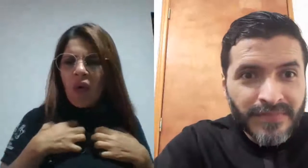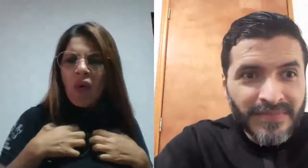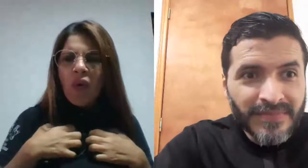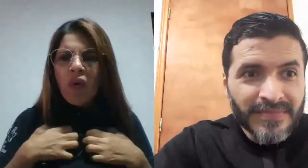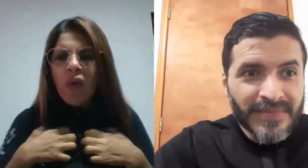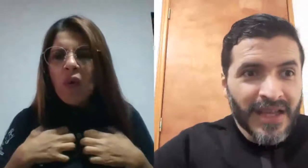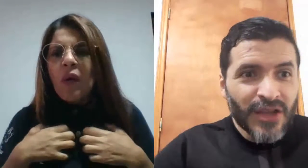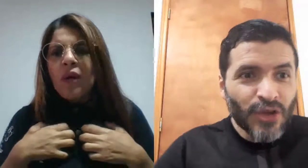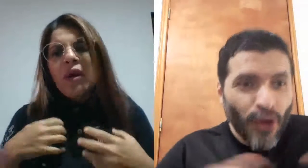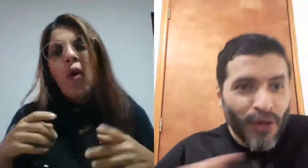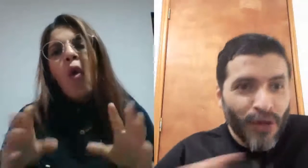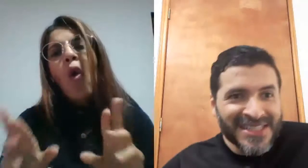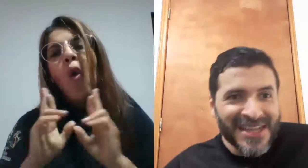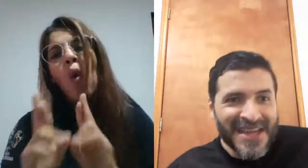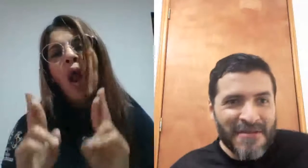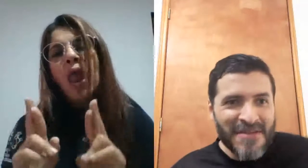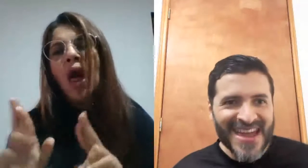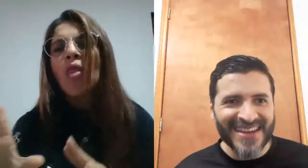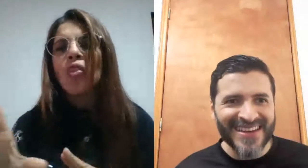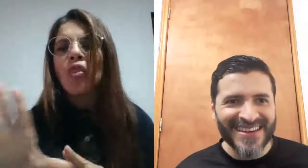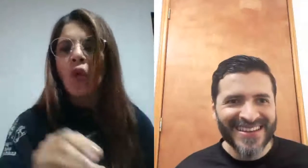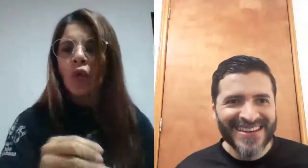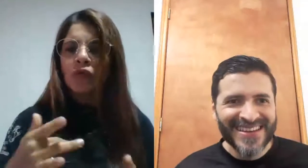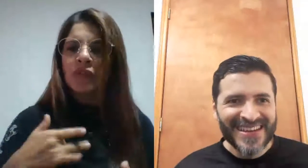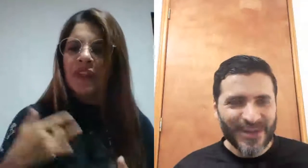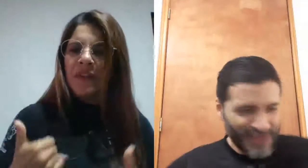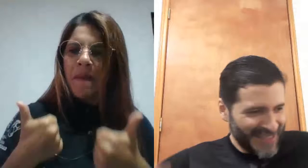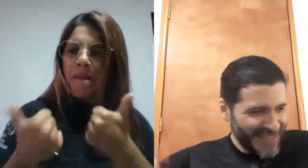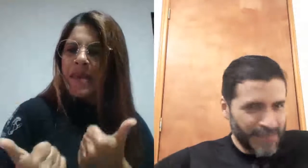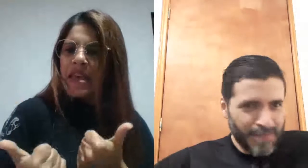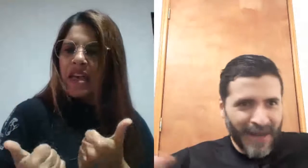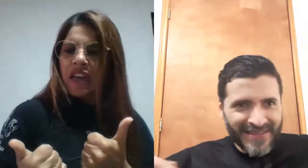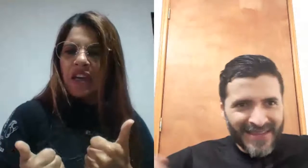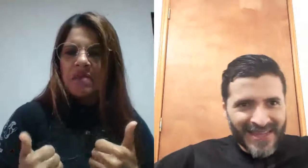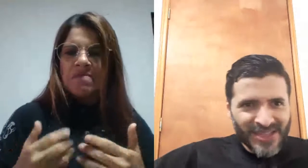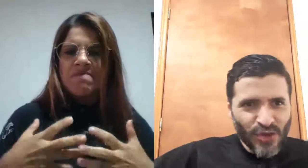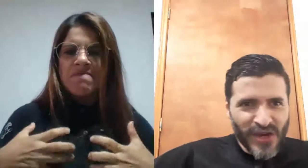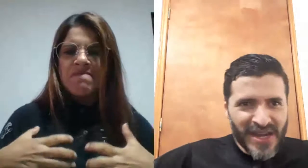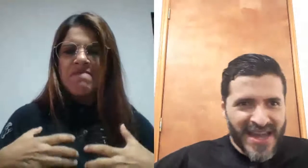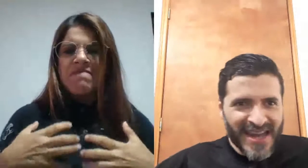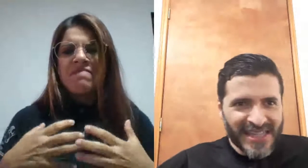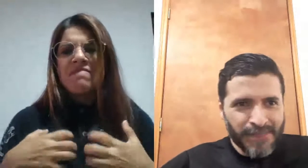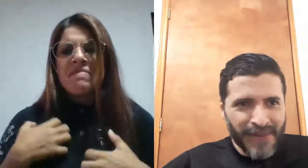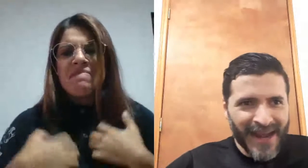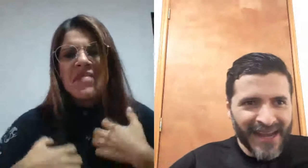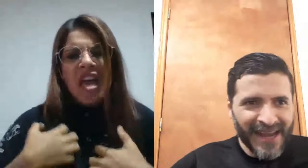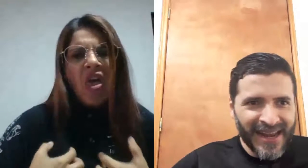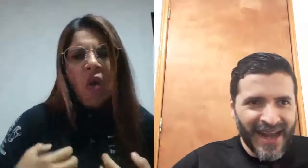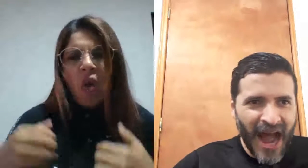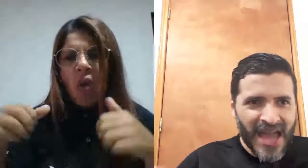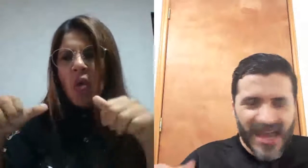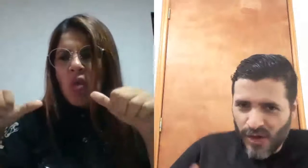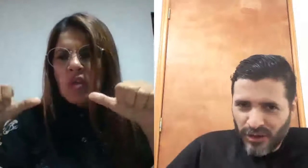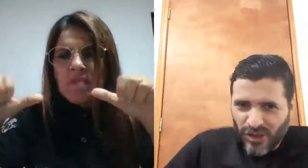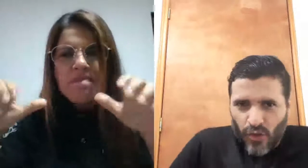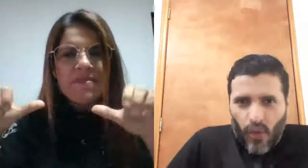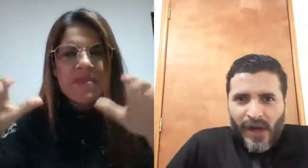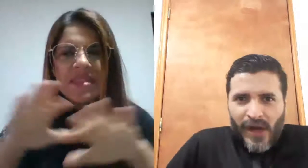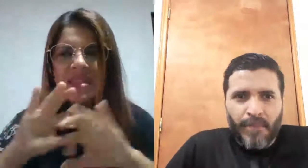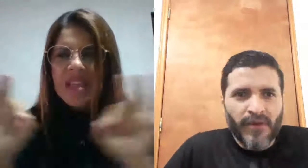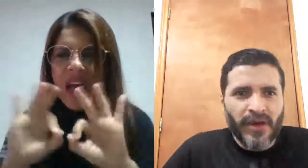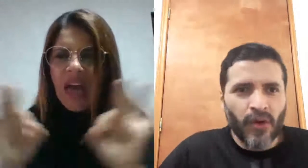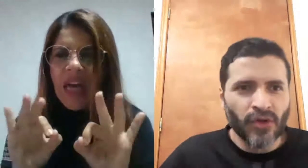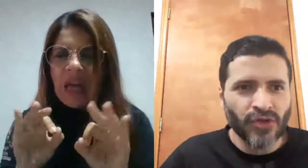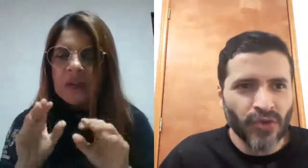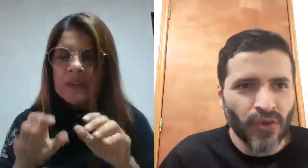miedo, todo marcharía bien. Nuestras patas son ligeras para la carrera y